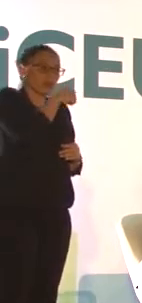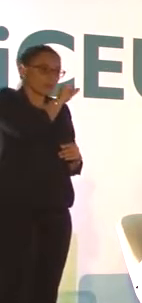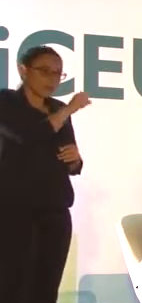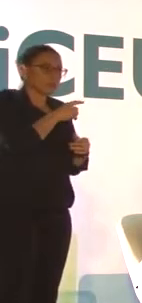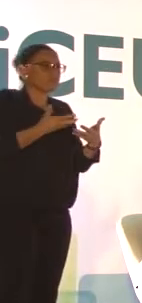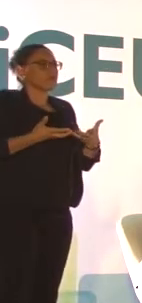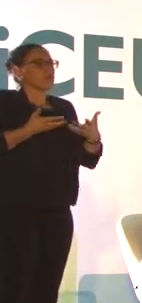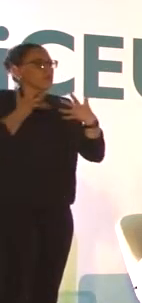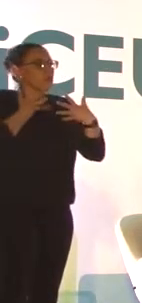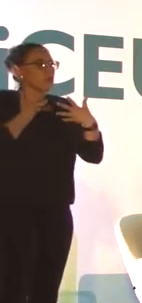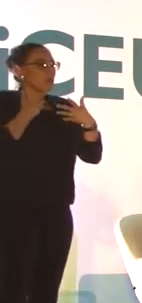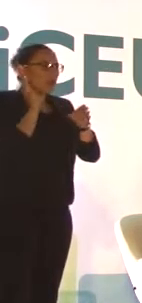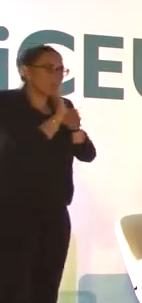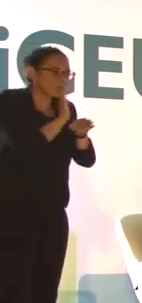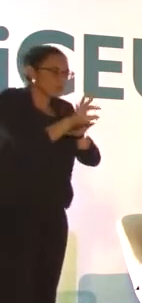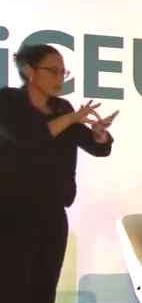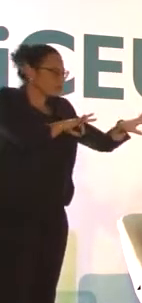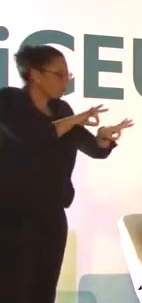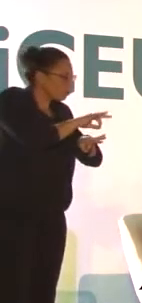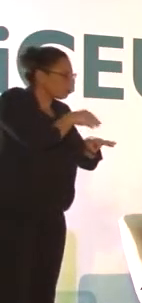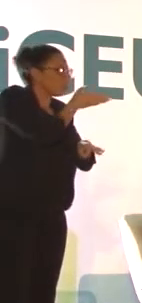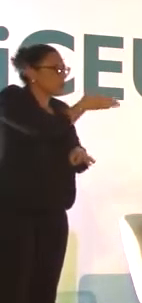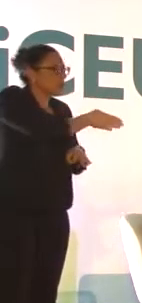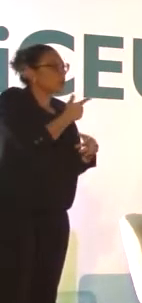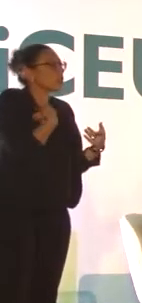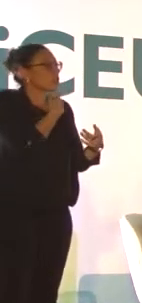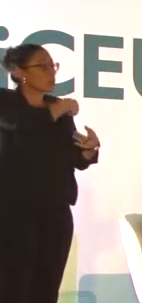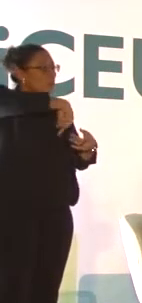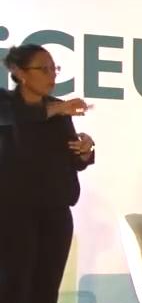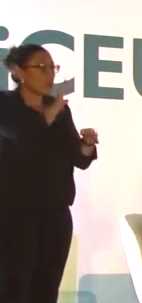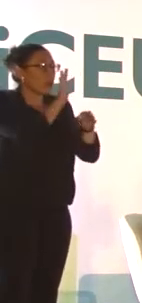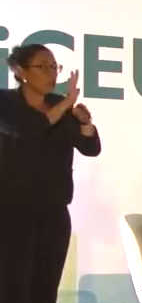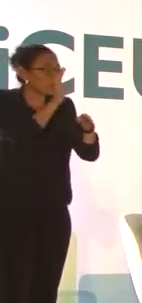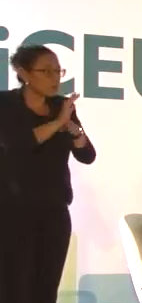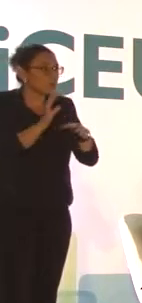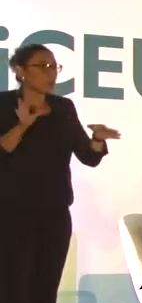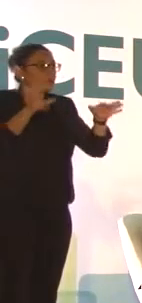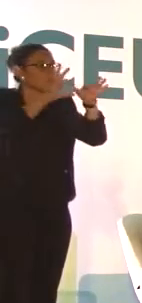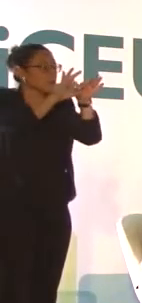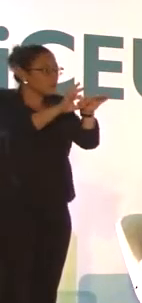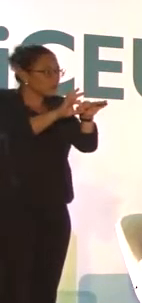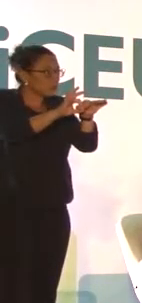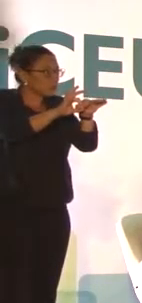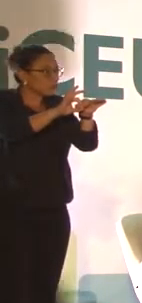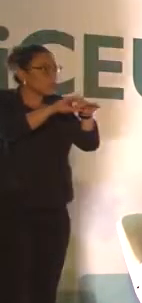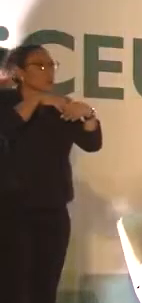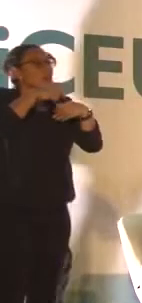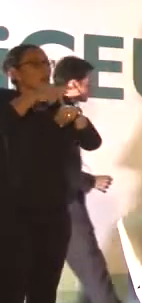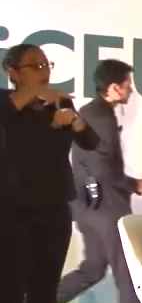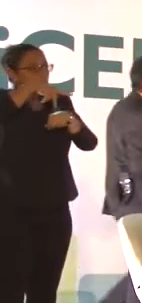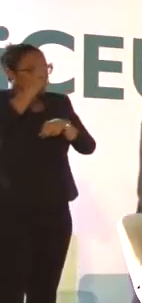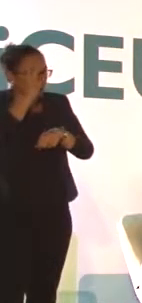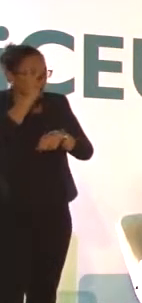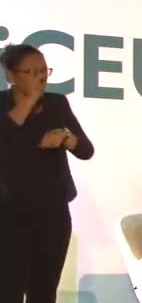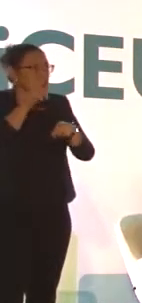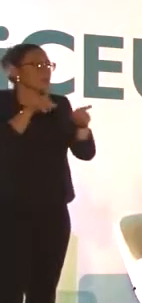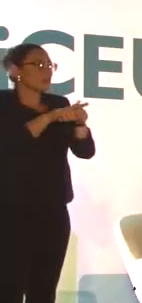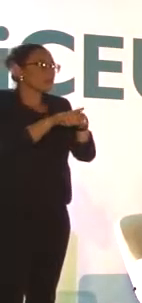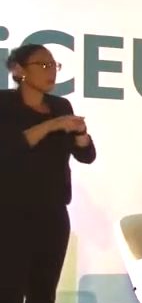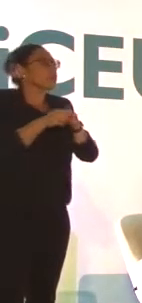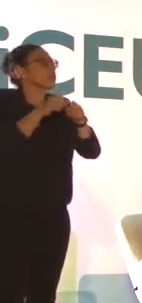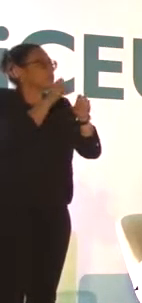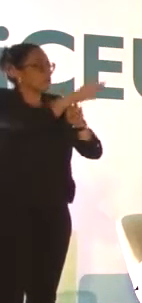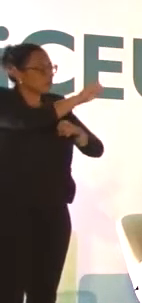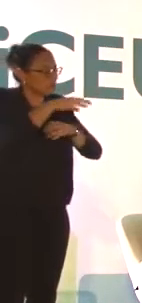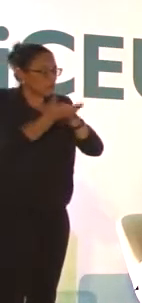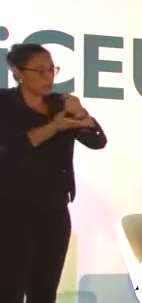processo e permite que se faça a ponte entre a pós-graduação e a educação